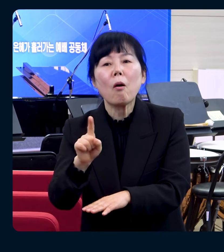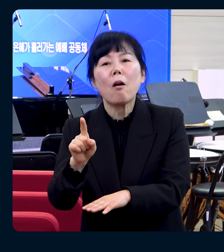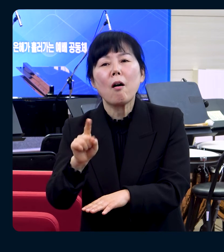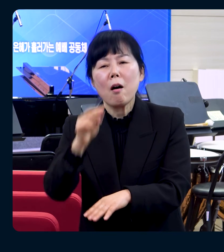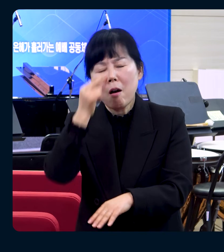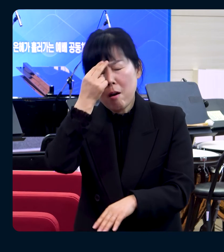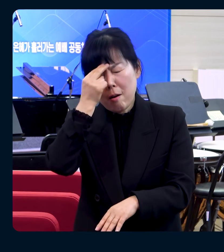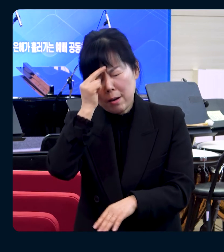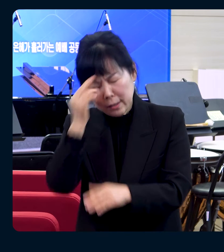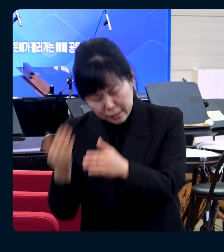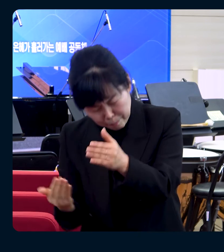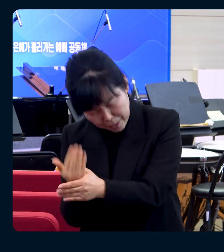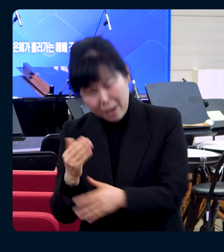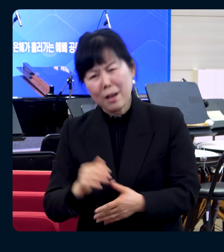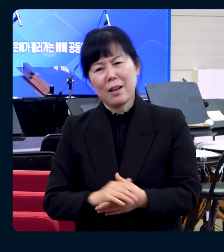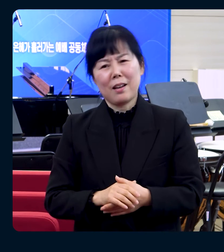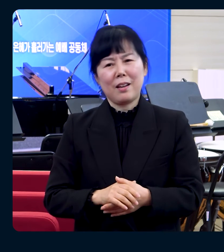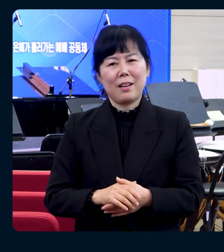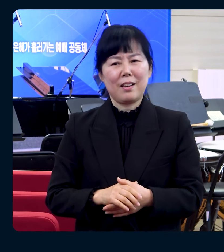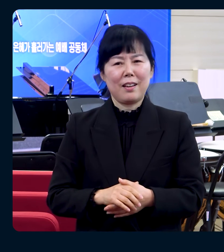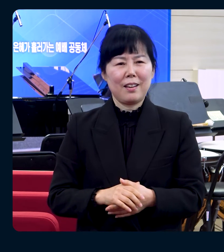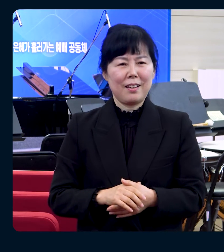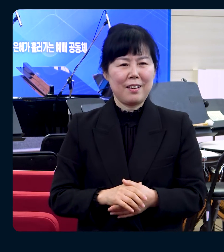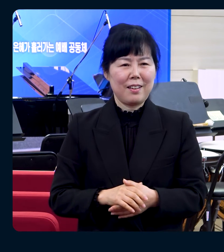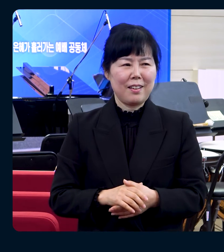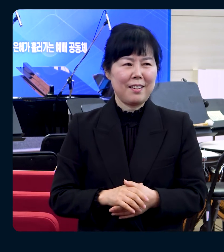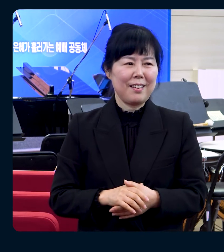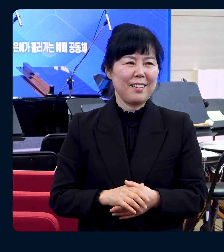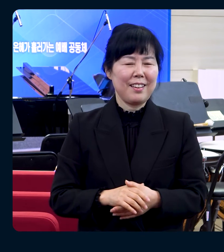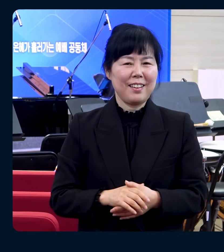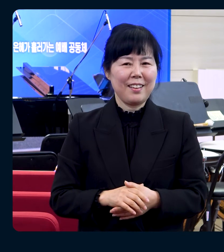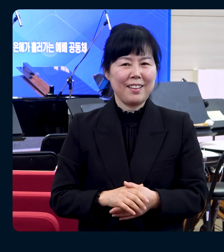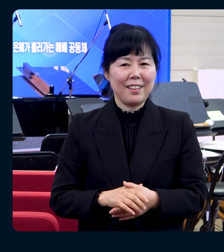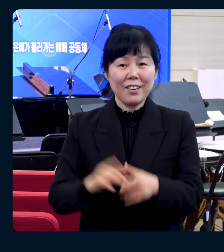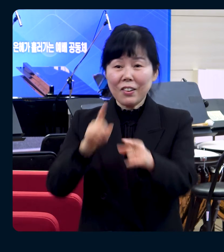그건 결국 나중에 뭐예요? 근심거리가 된다, 그 얘기죠.